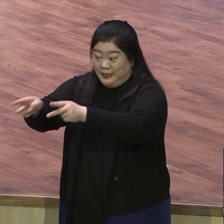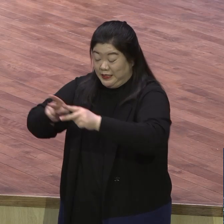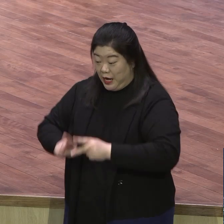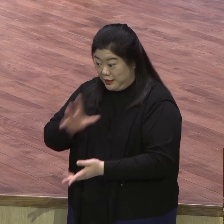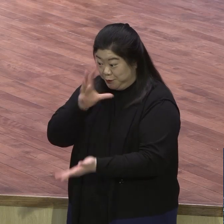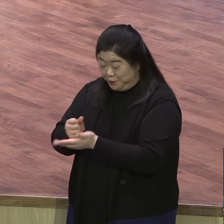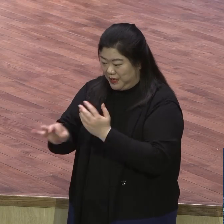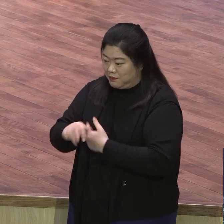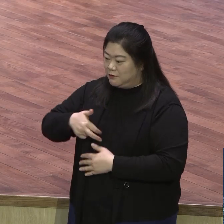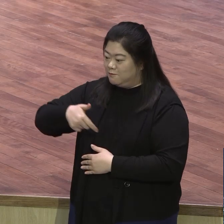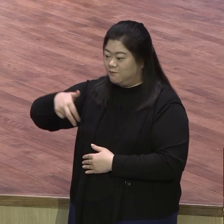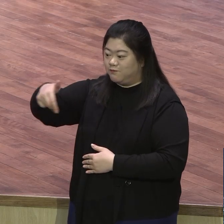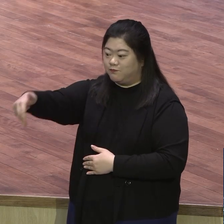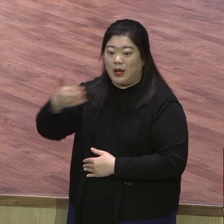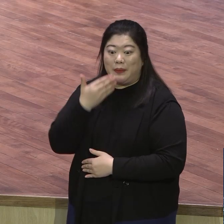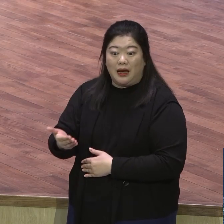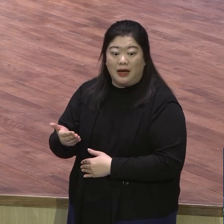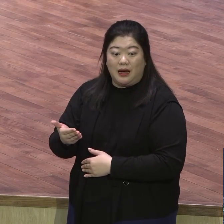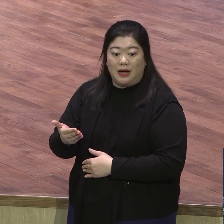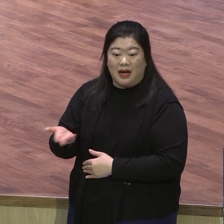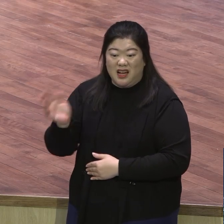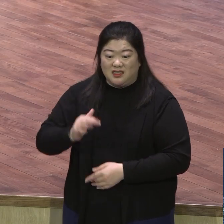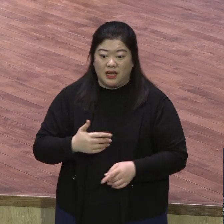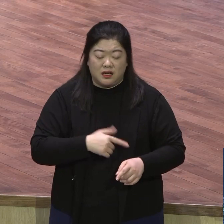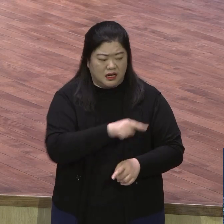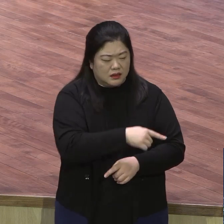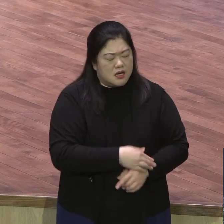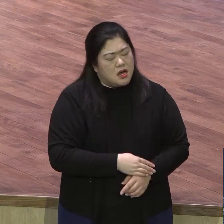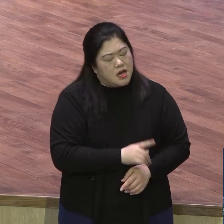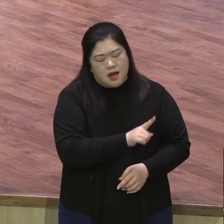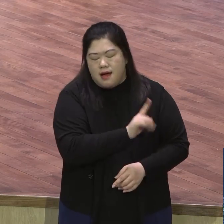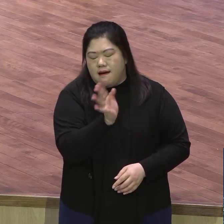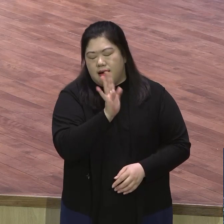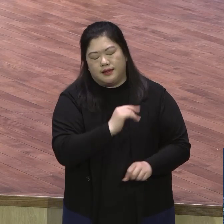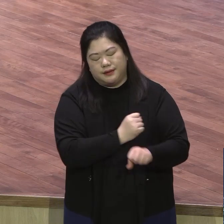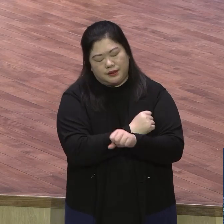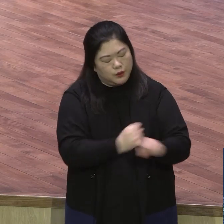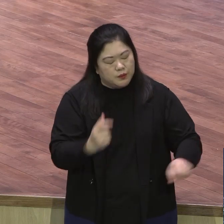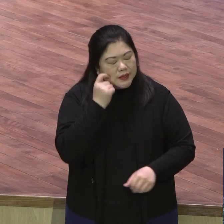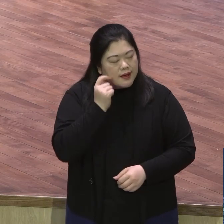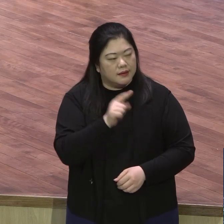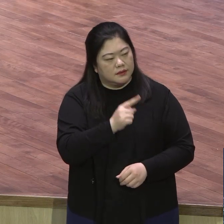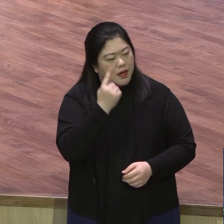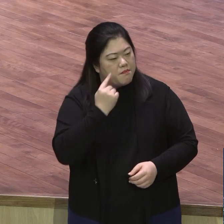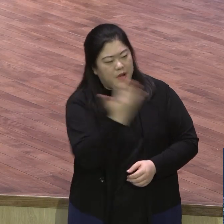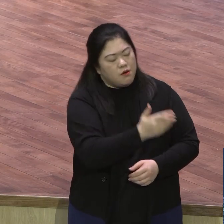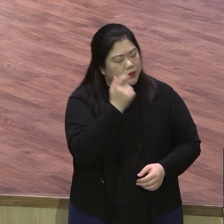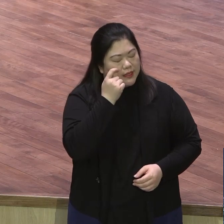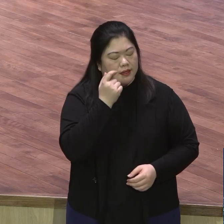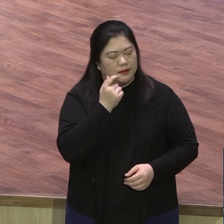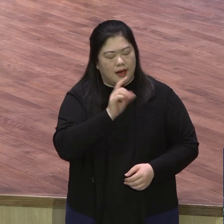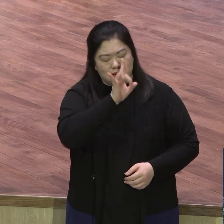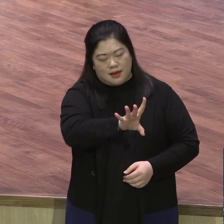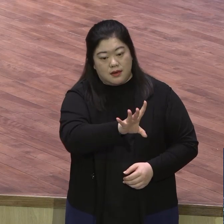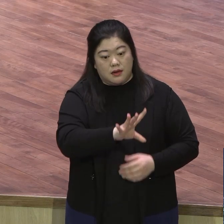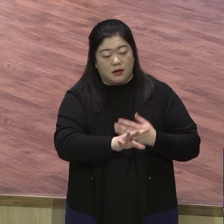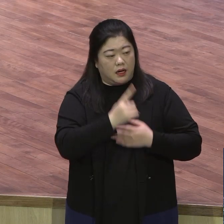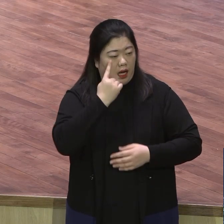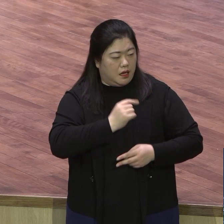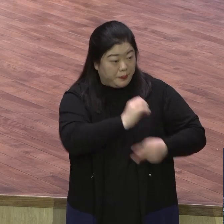결국은 불화상태에 있어서는 남도 자기도 죽는다는 얘기 결국은 같이